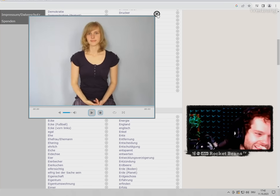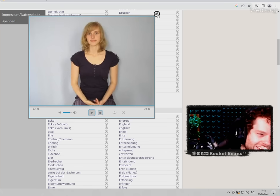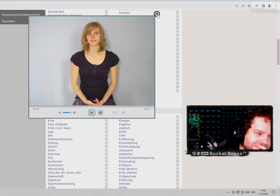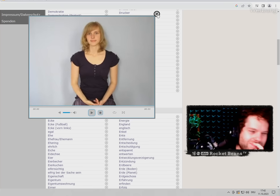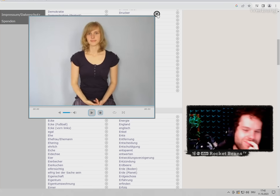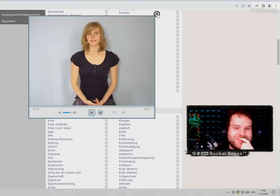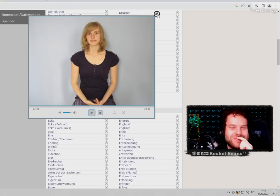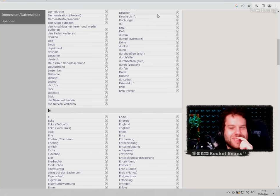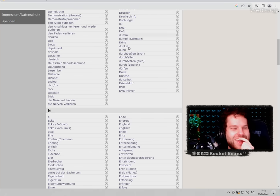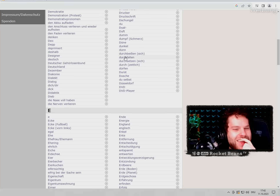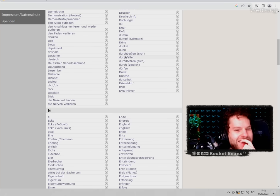Hm.